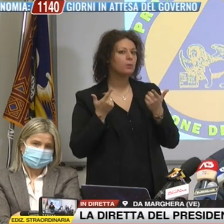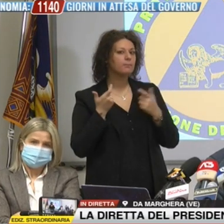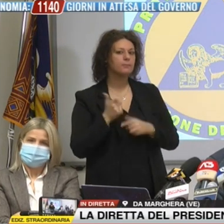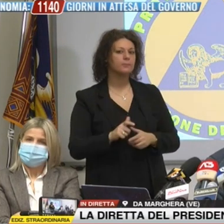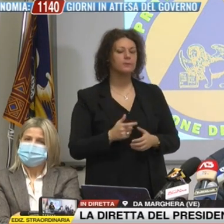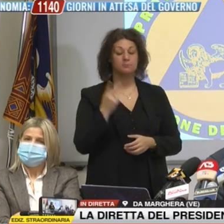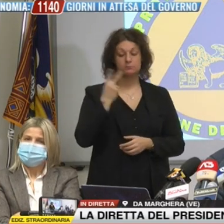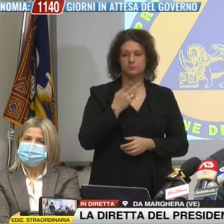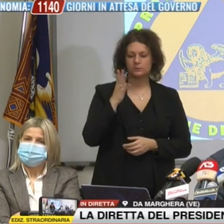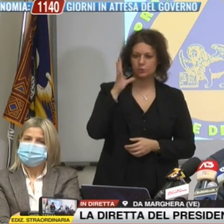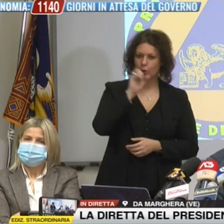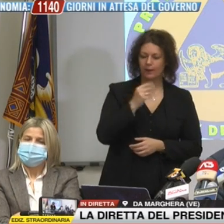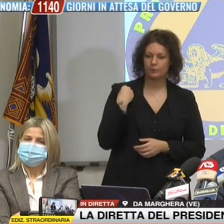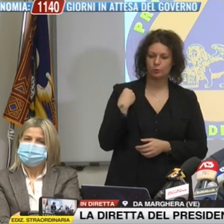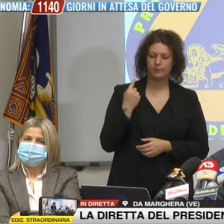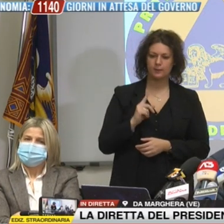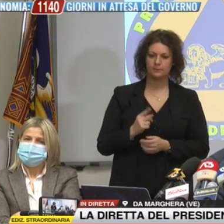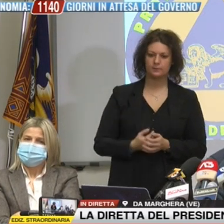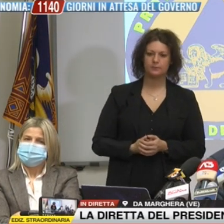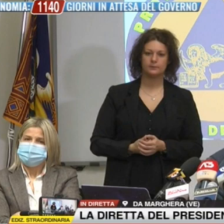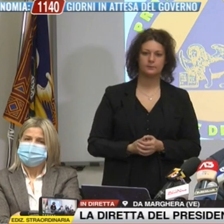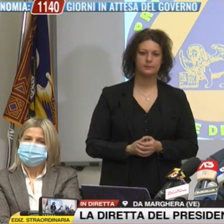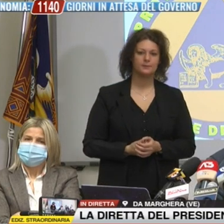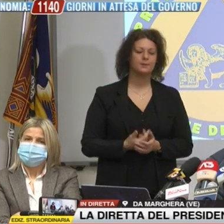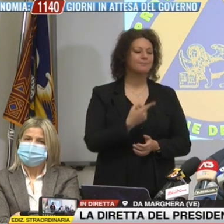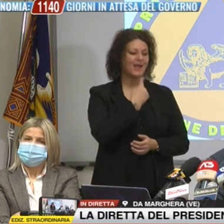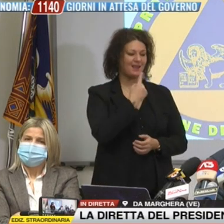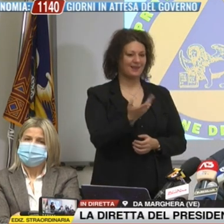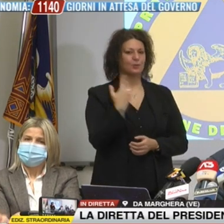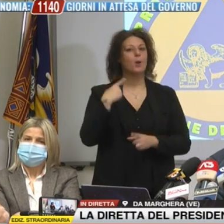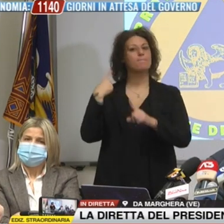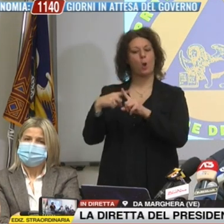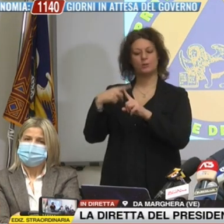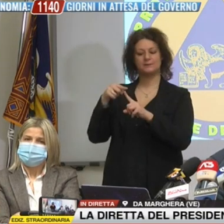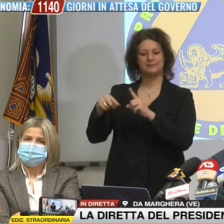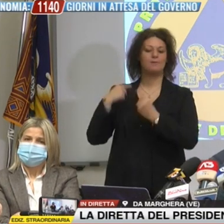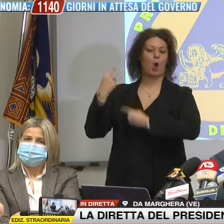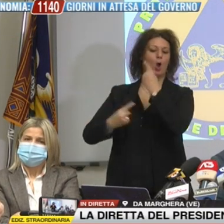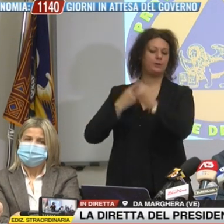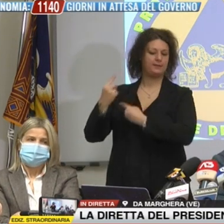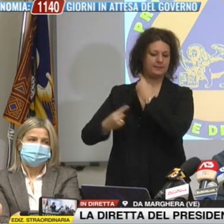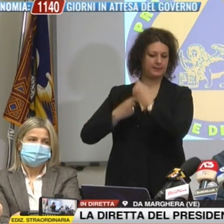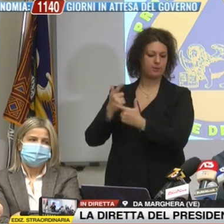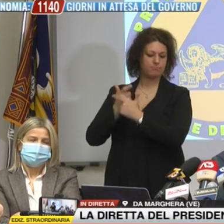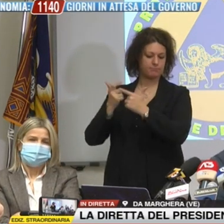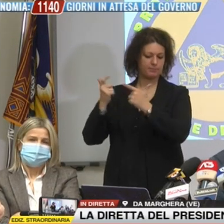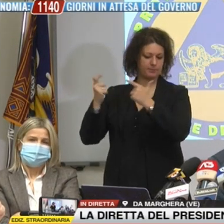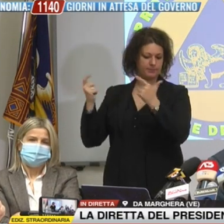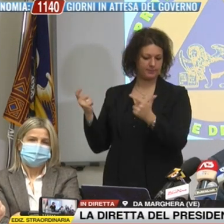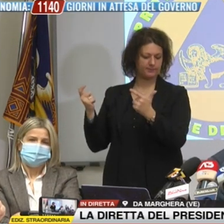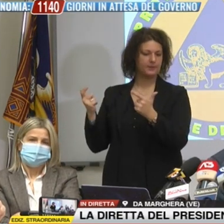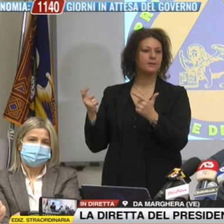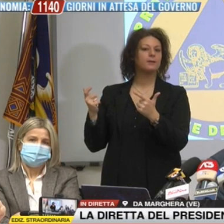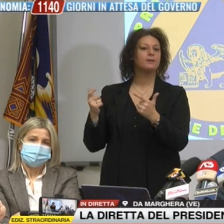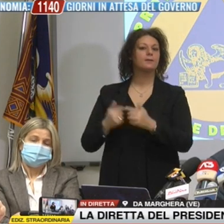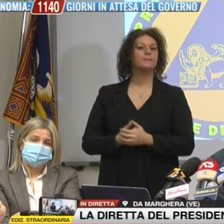Non ho capito. Hai detto si stanno, continuano a esserci dei positivi, però sono un po' di meno rispetto a qualche tempo fa. Cioè si è ridotto